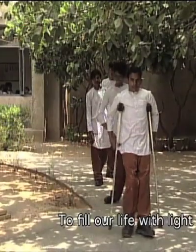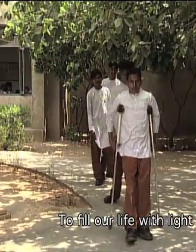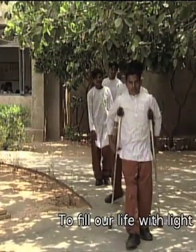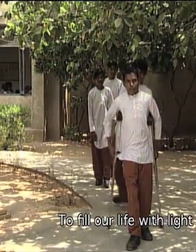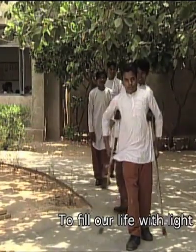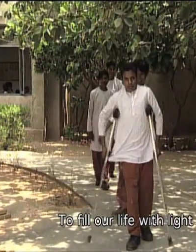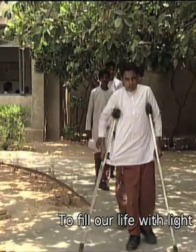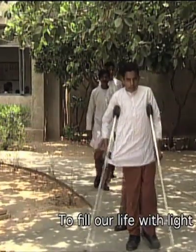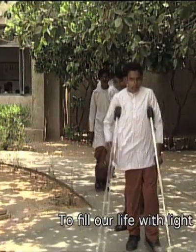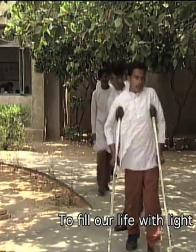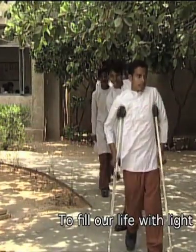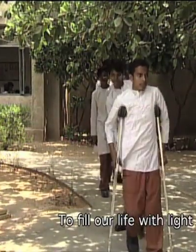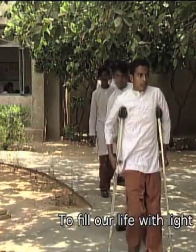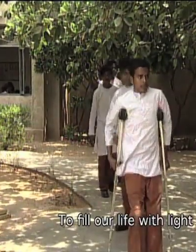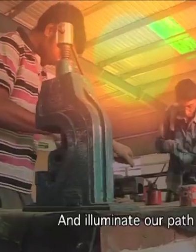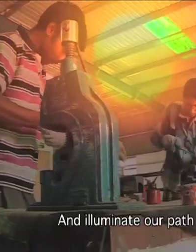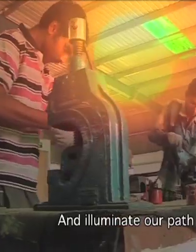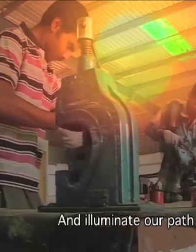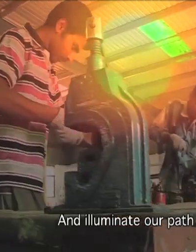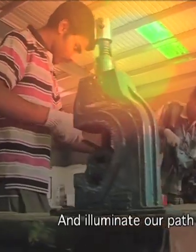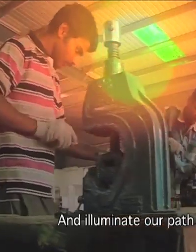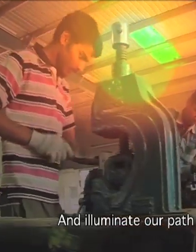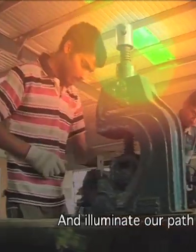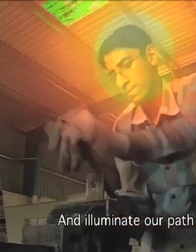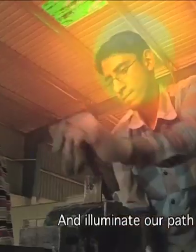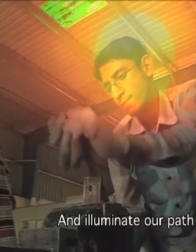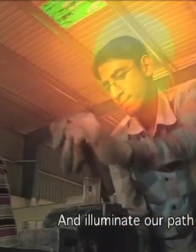जीवन ये प्रकाशित करने, राहों को आलोकित करने,